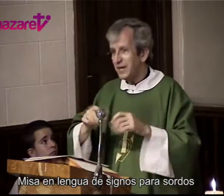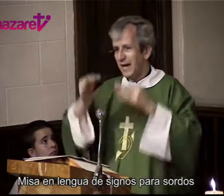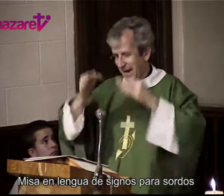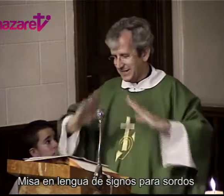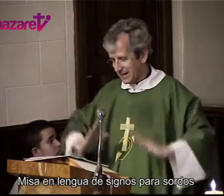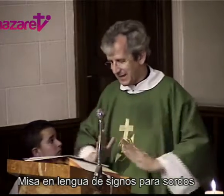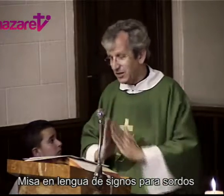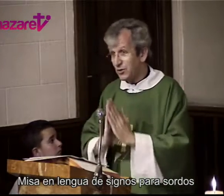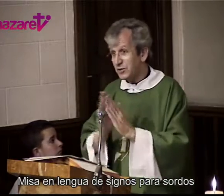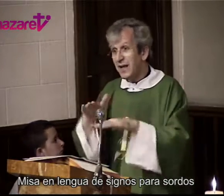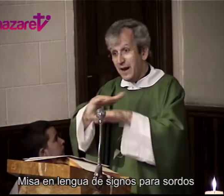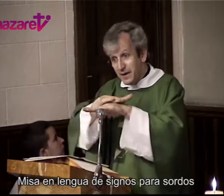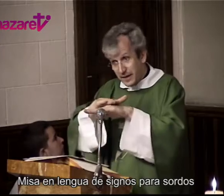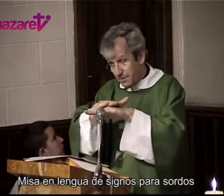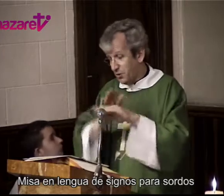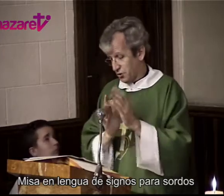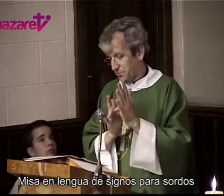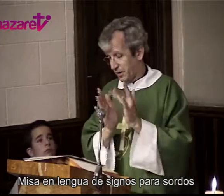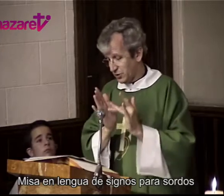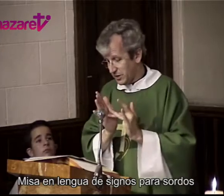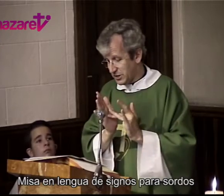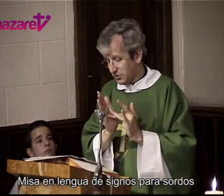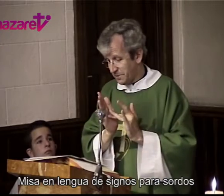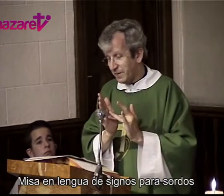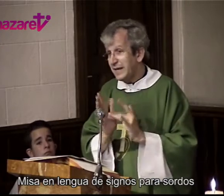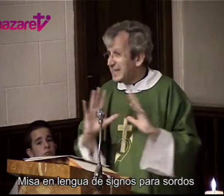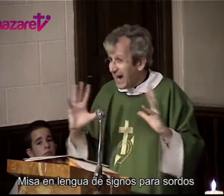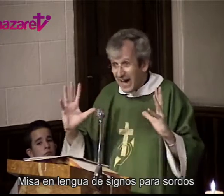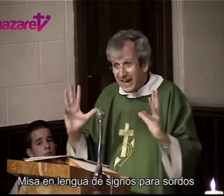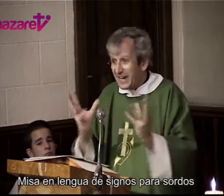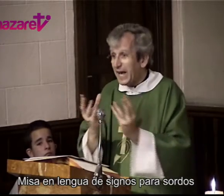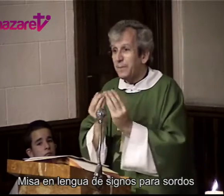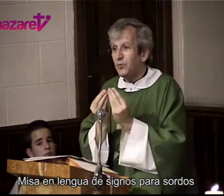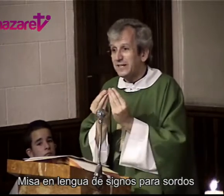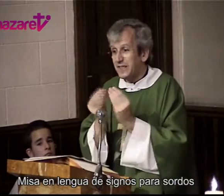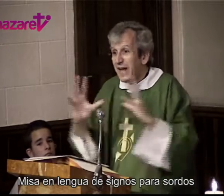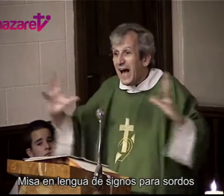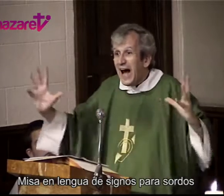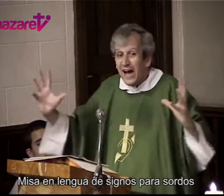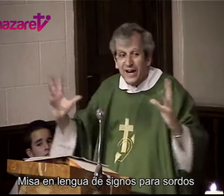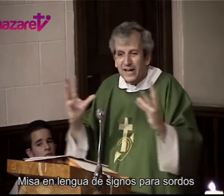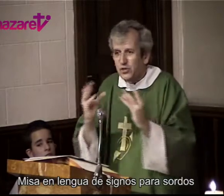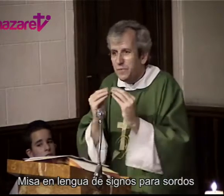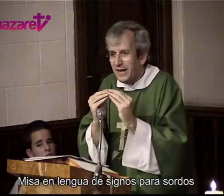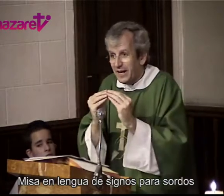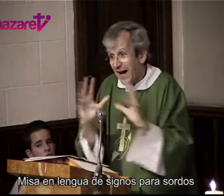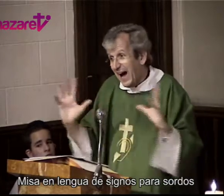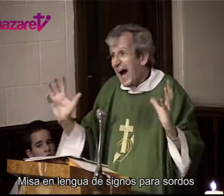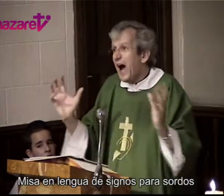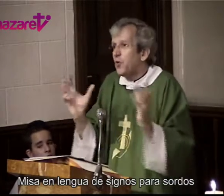a ser santos, redimidos por Jesucristo y a recapitular, es decir, a resumir, a